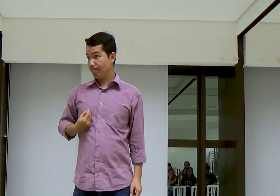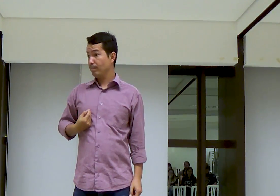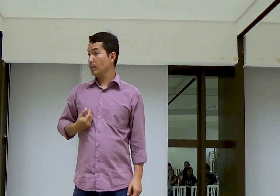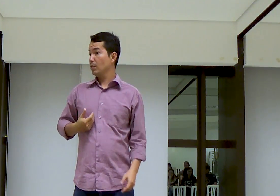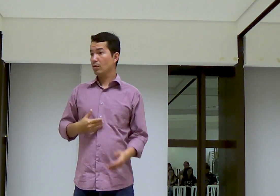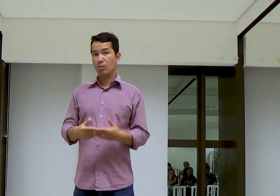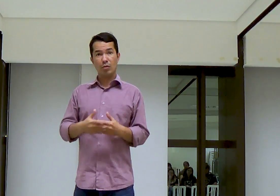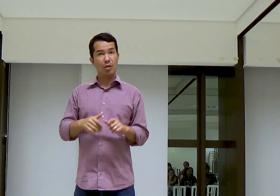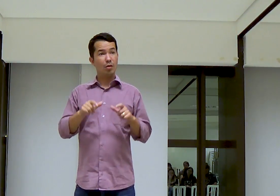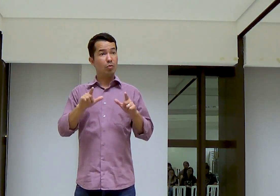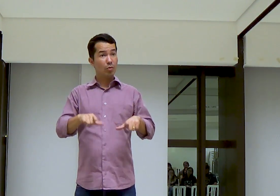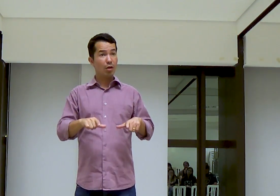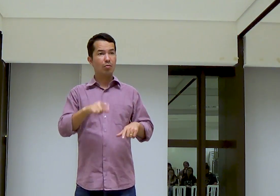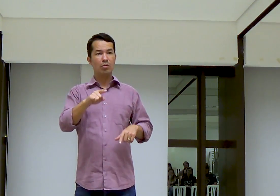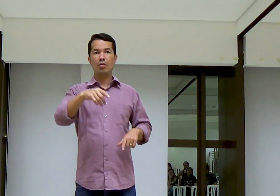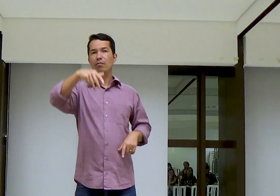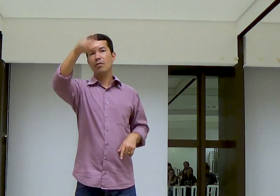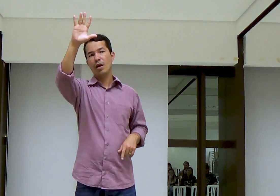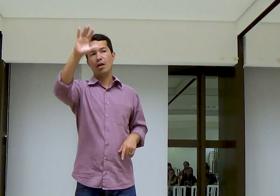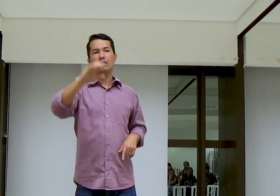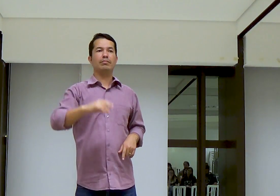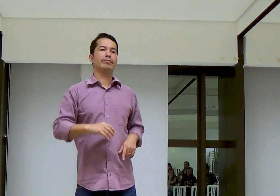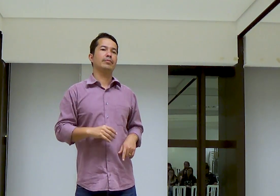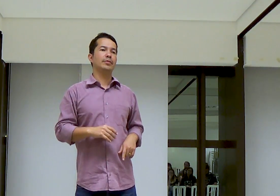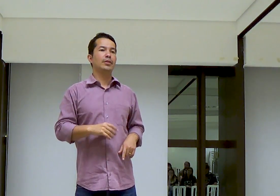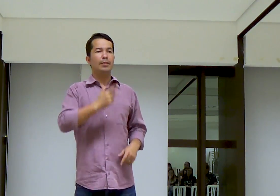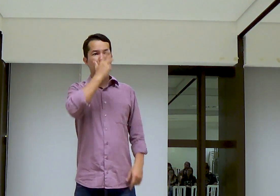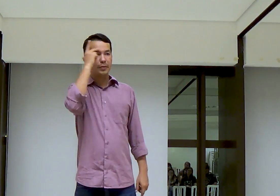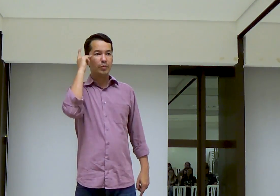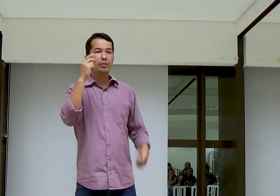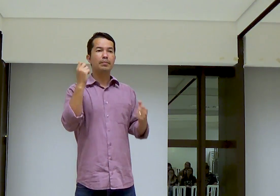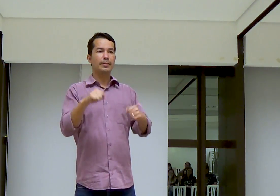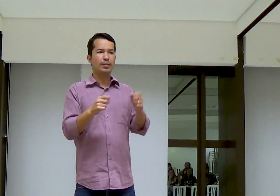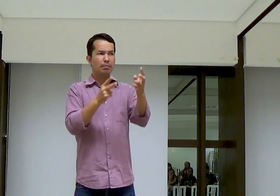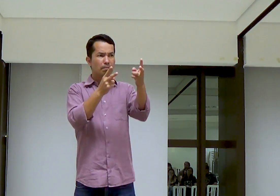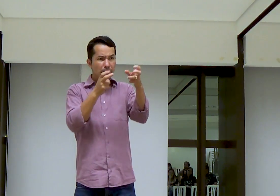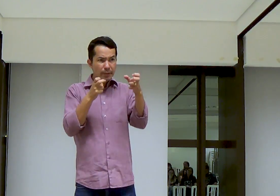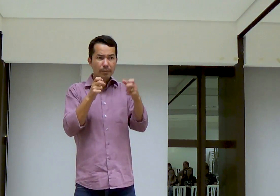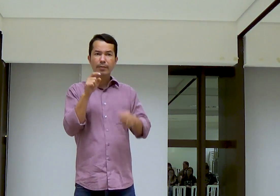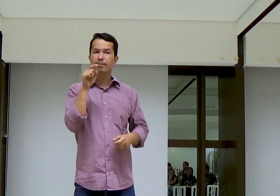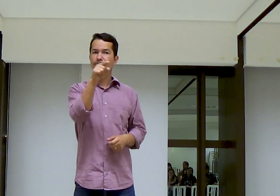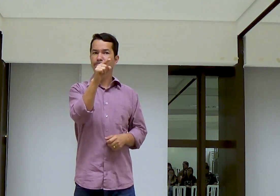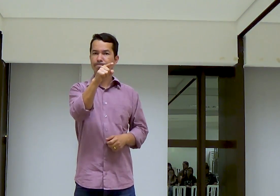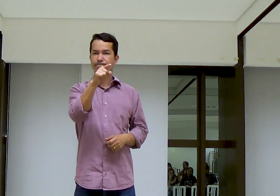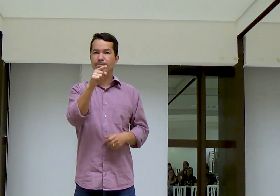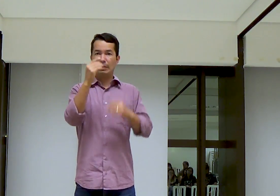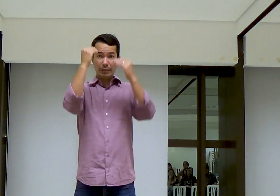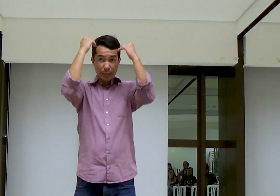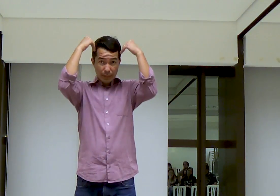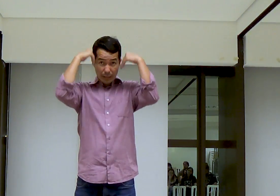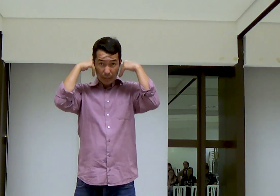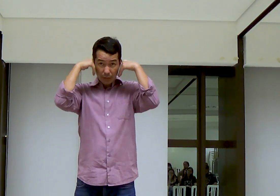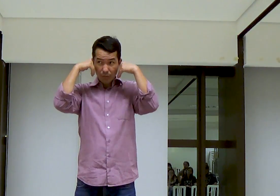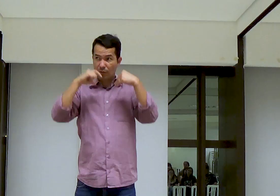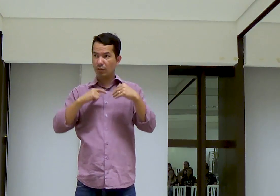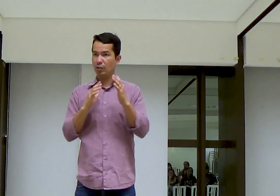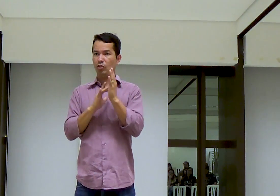você estiver, todo lugar que você estiver, as pessoas precisam perceber que em